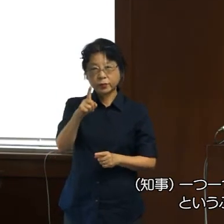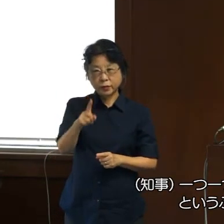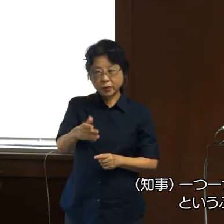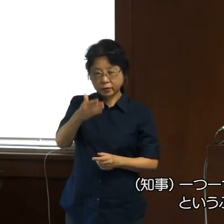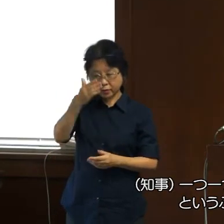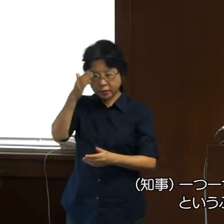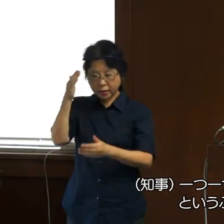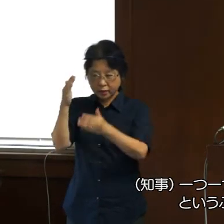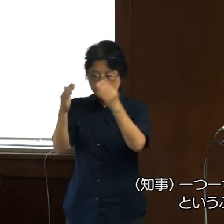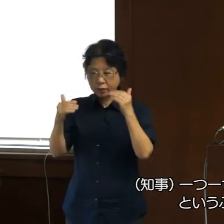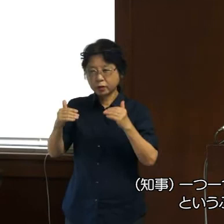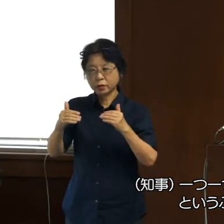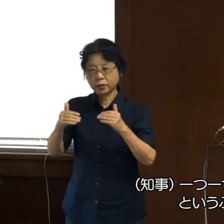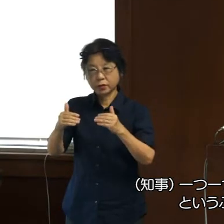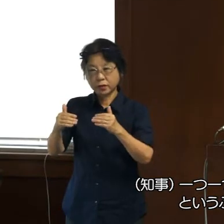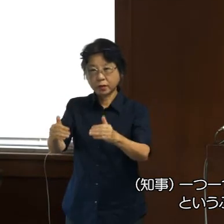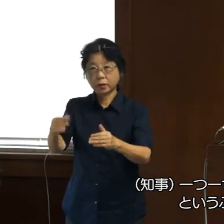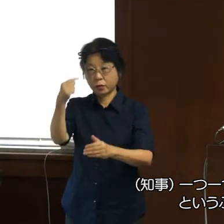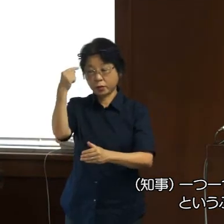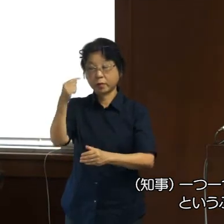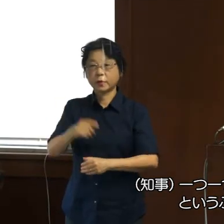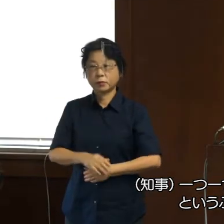ふうに思っています。